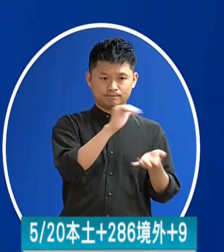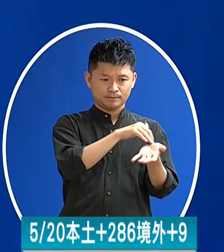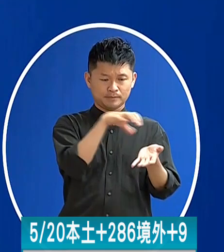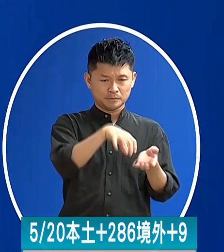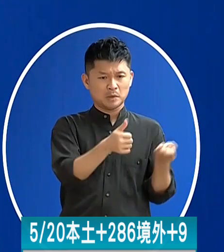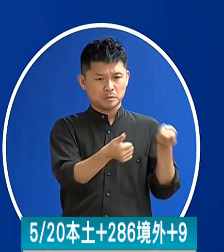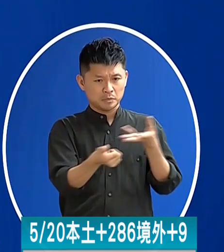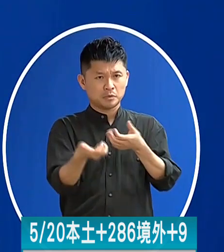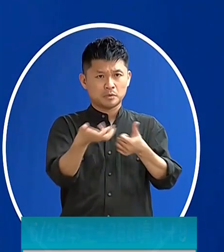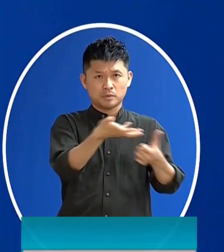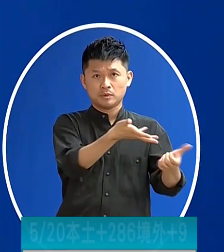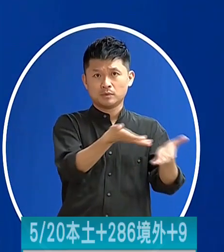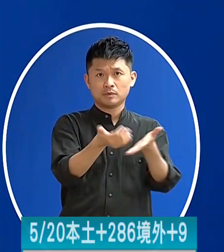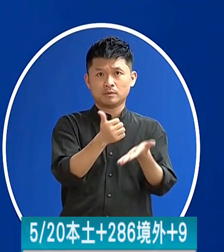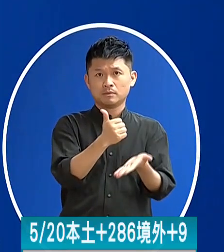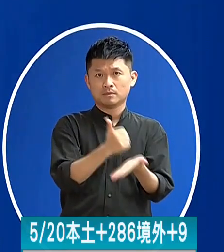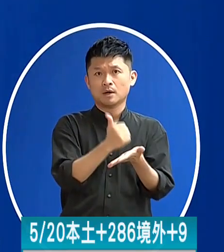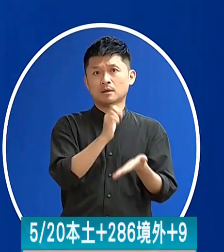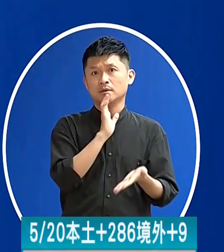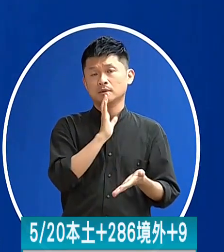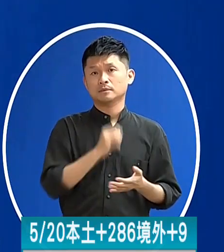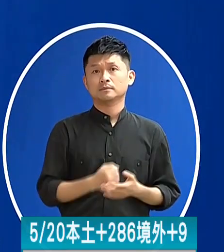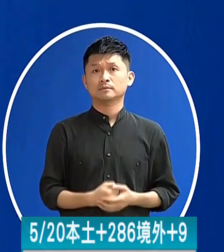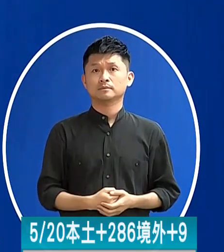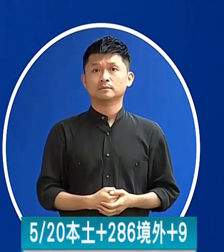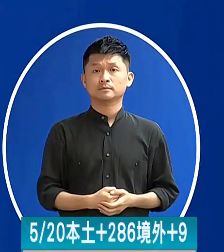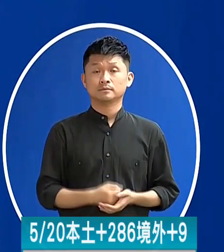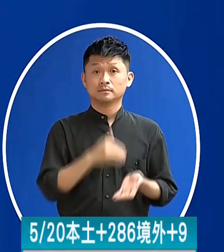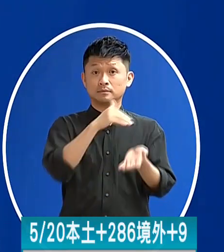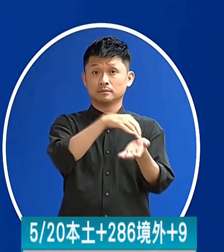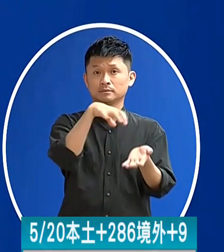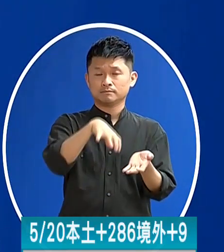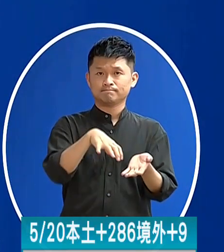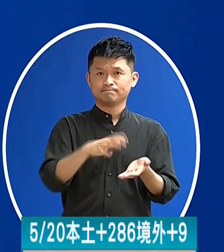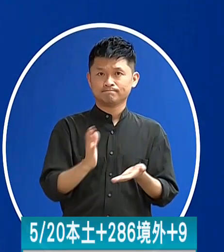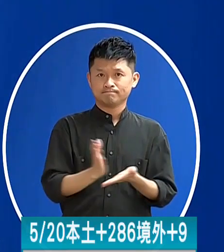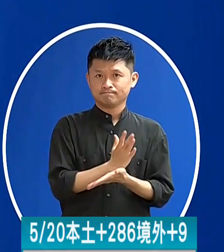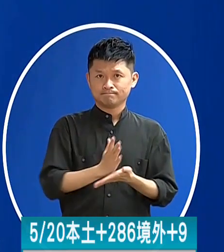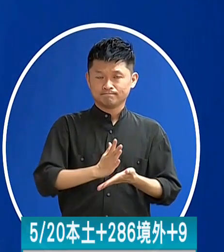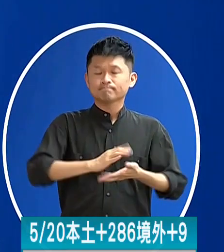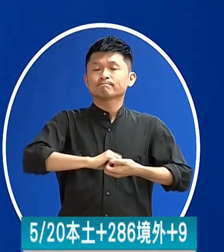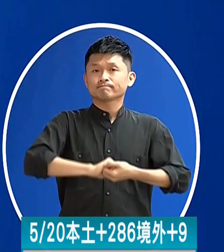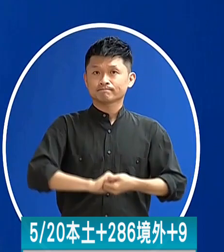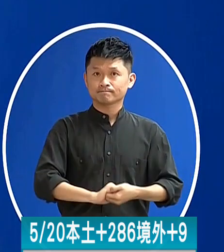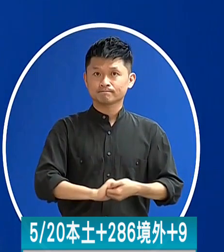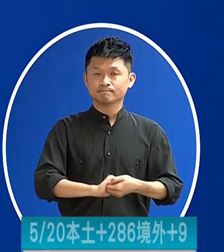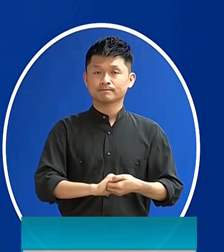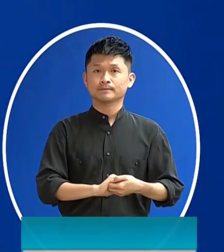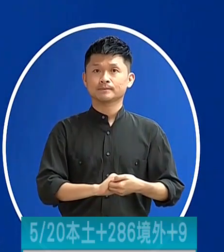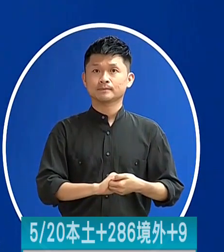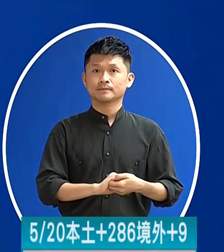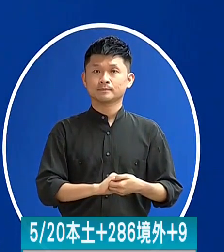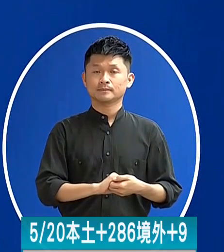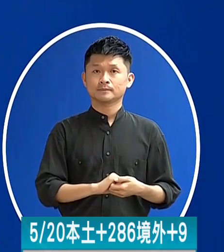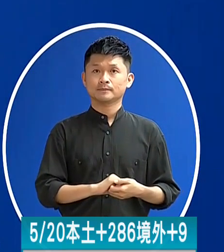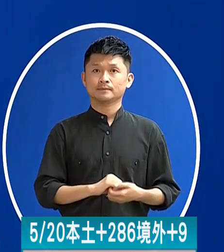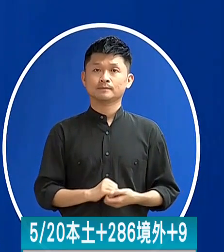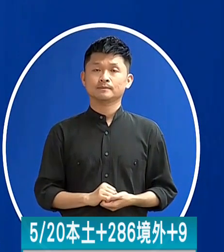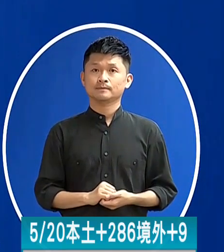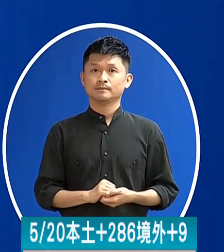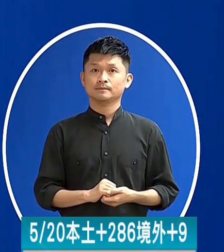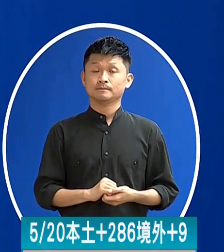件当中。那院方目前已经决定，就是说，为了因应这个新的这